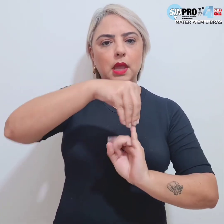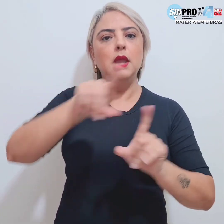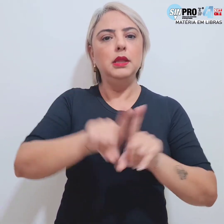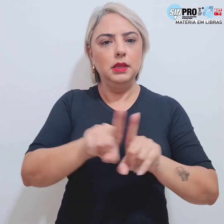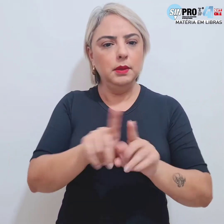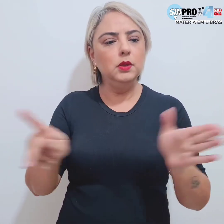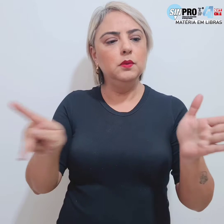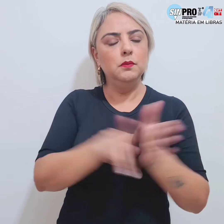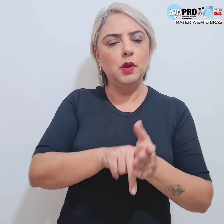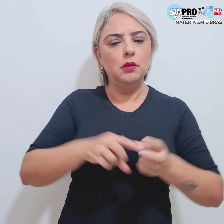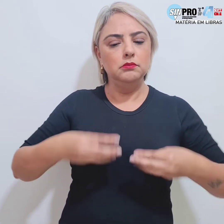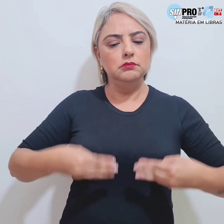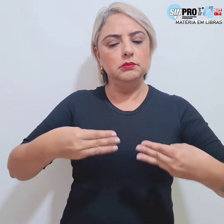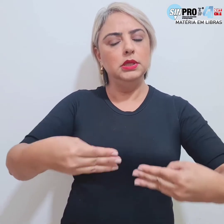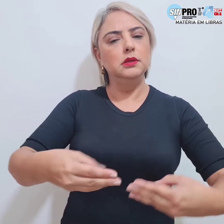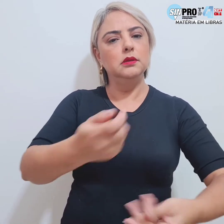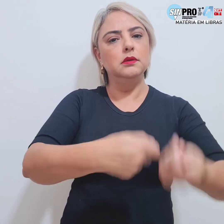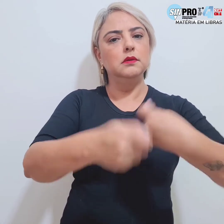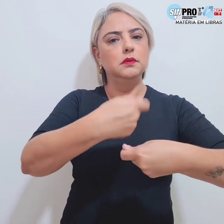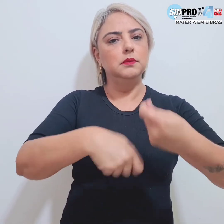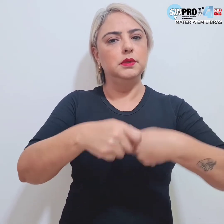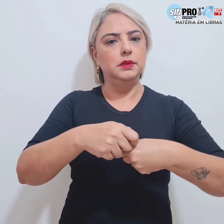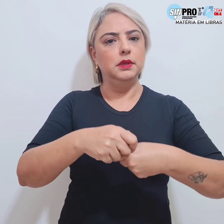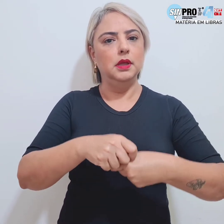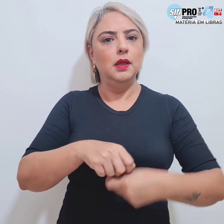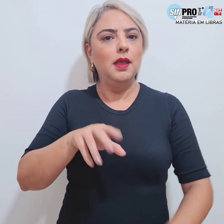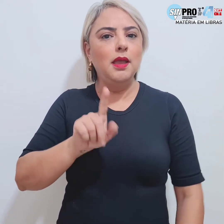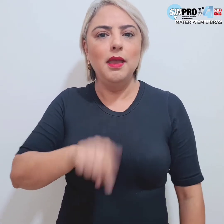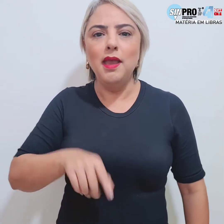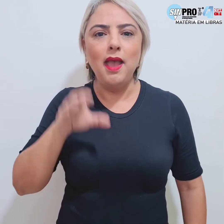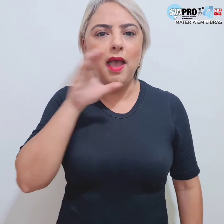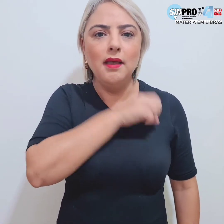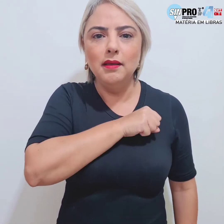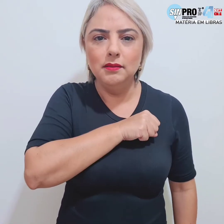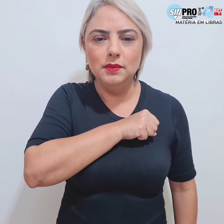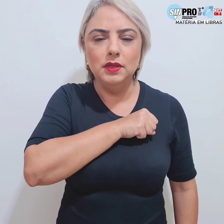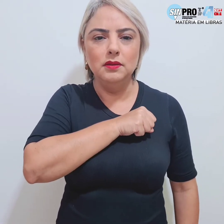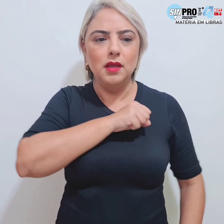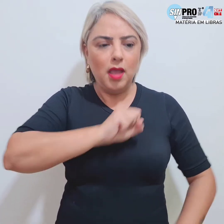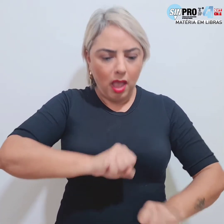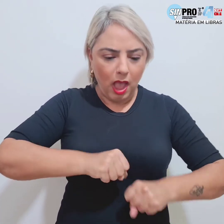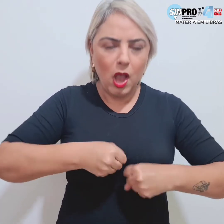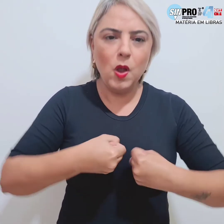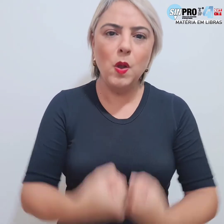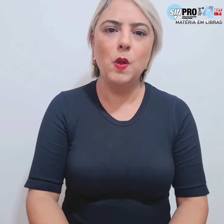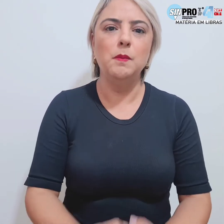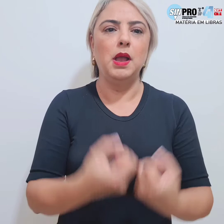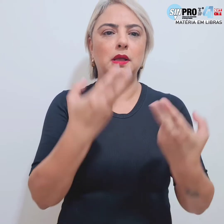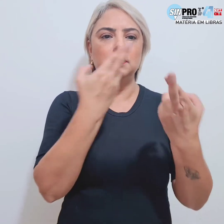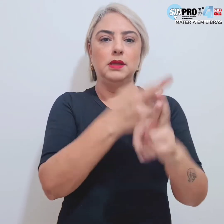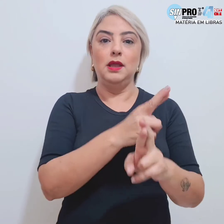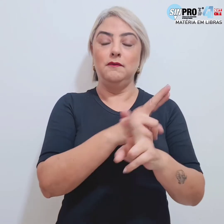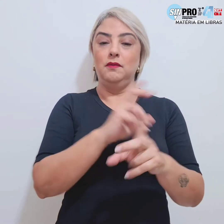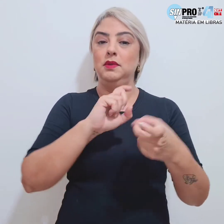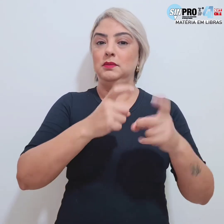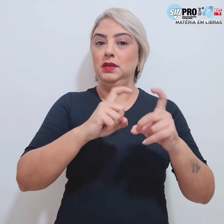do próprio Ministério da Economia. É urgente o combate à reforma